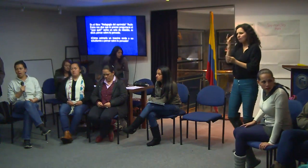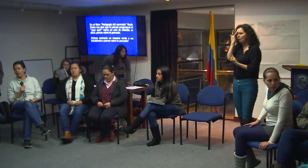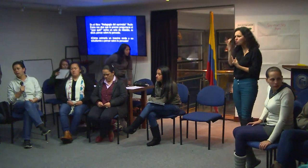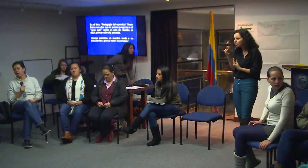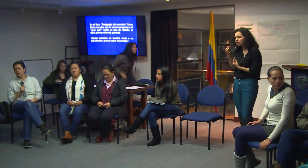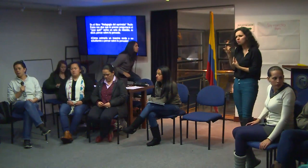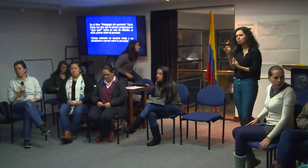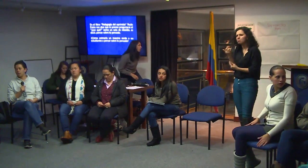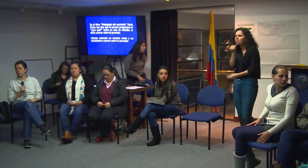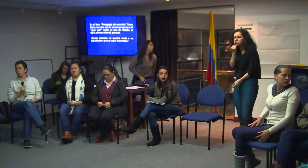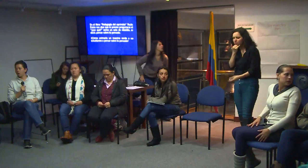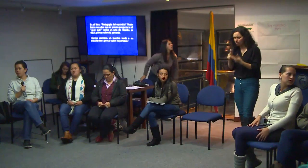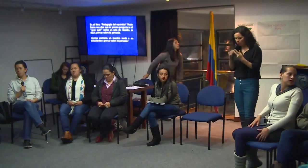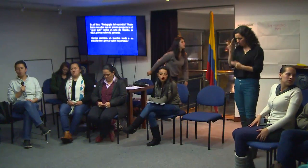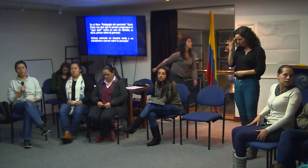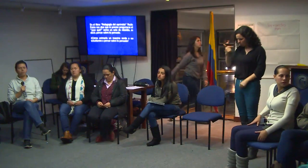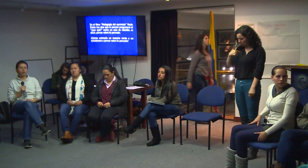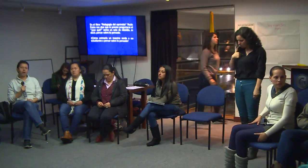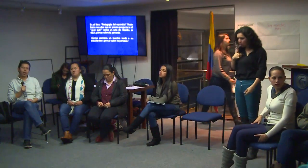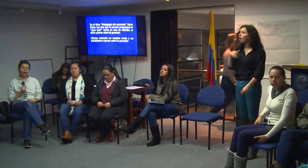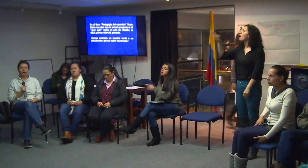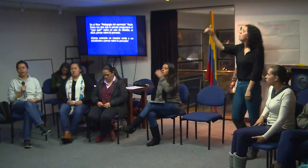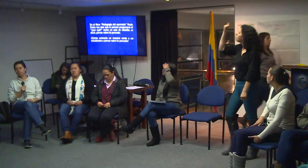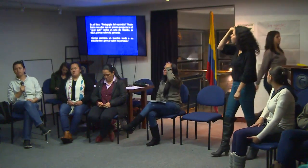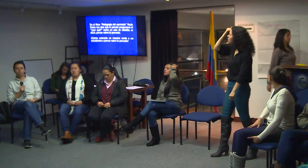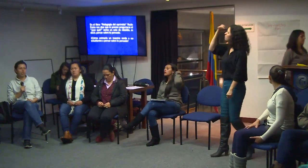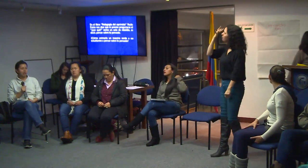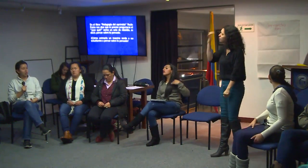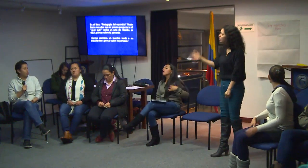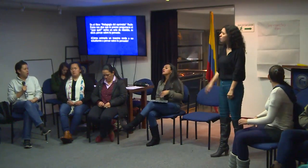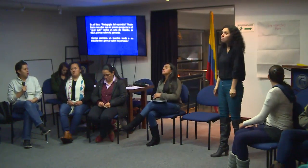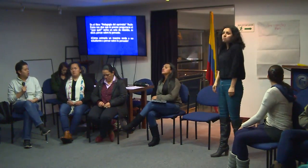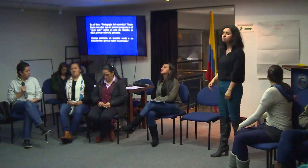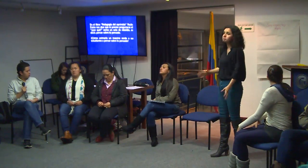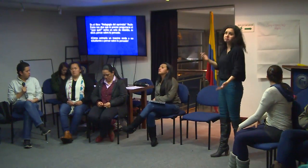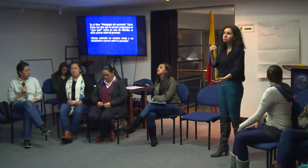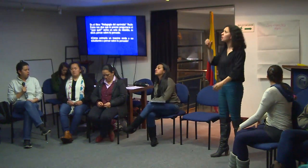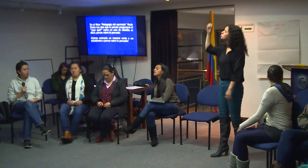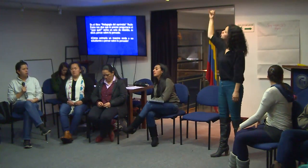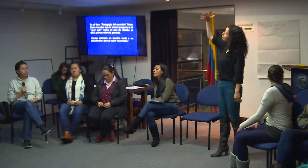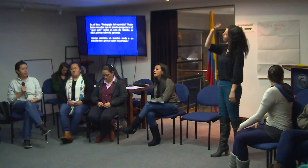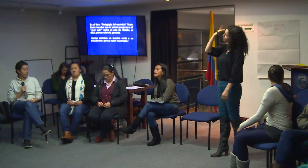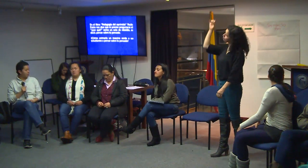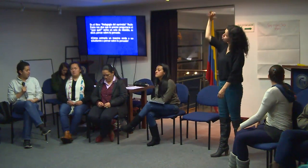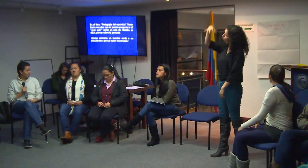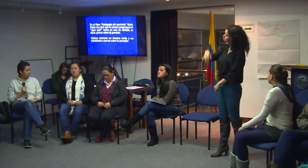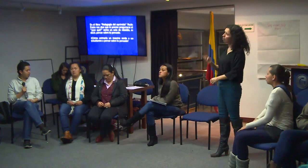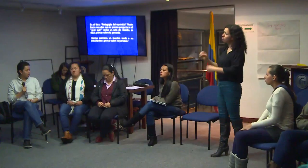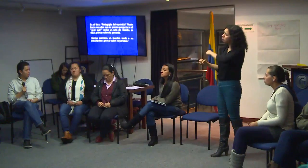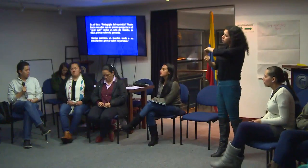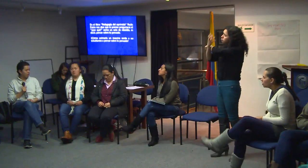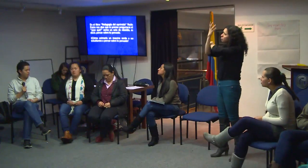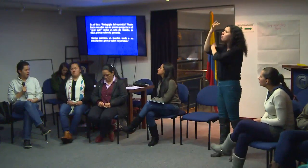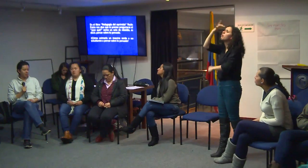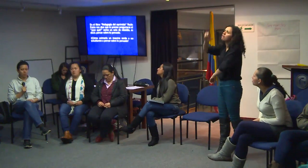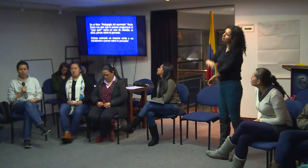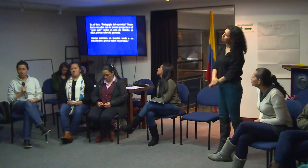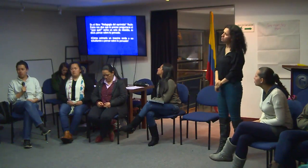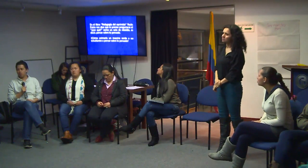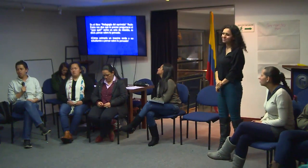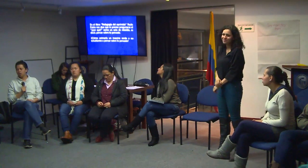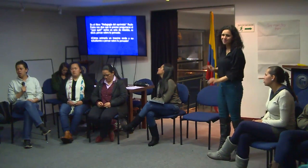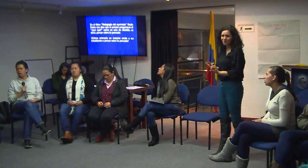qué? Y no solamente, profe, ¿por qué sale el sol? Que también es importante porque hace parte